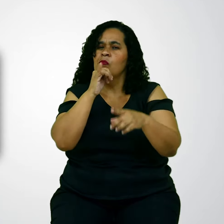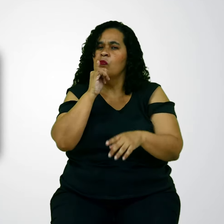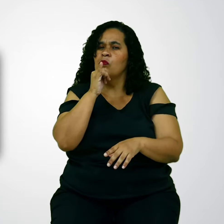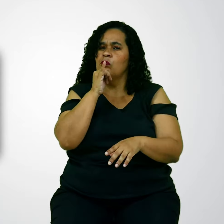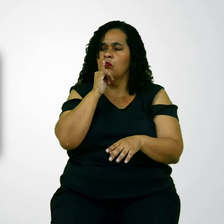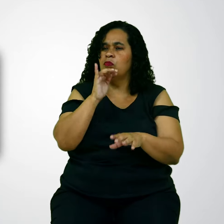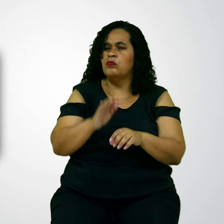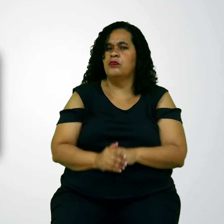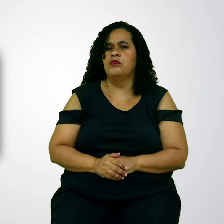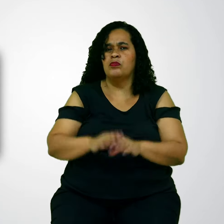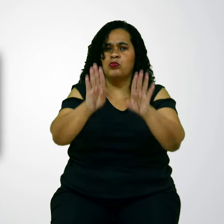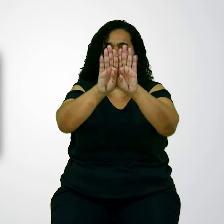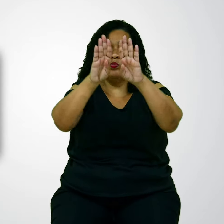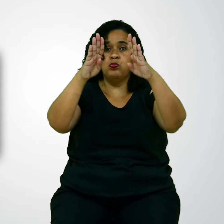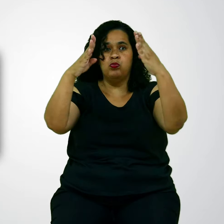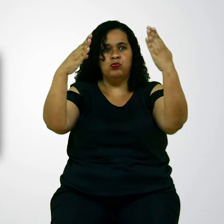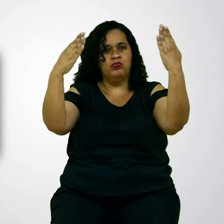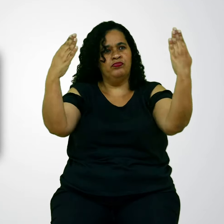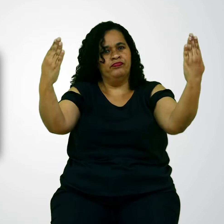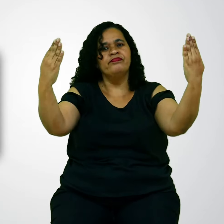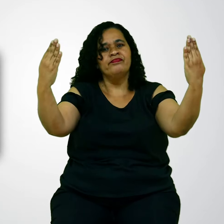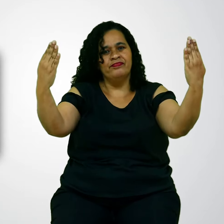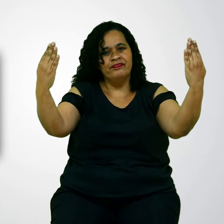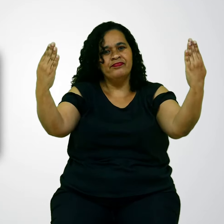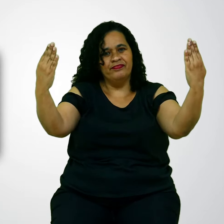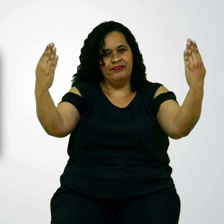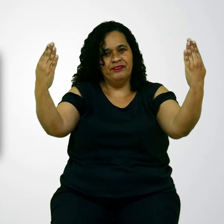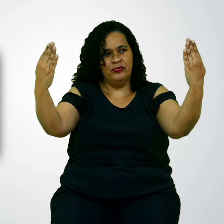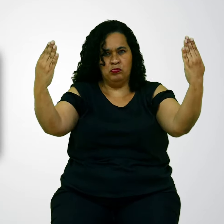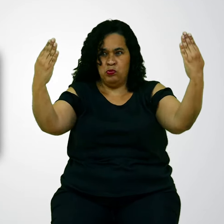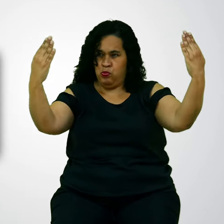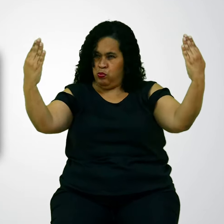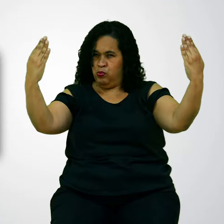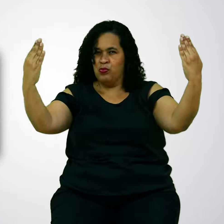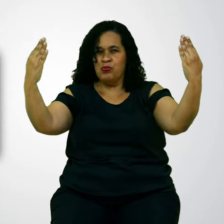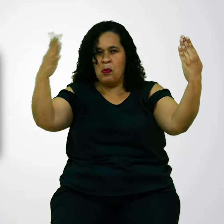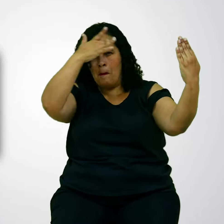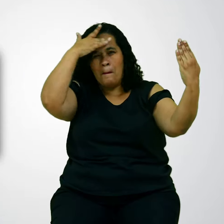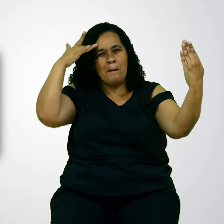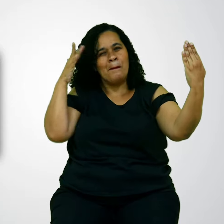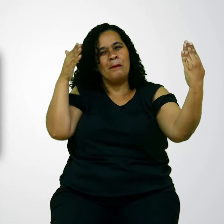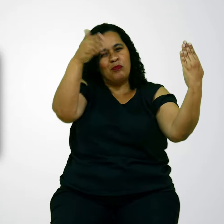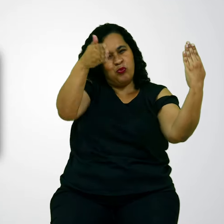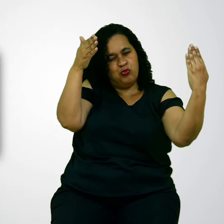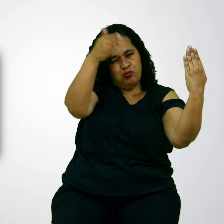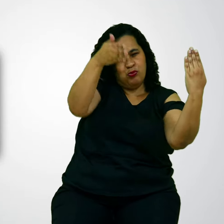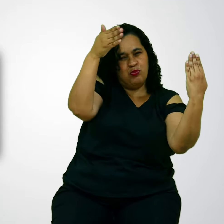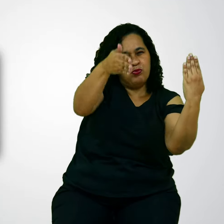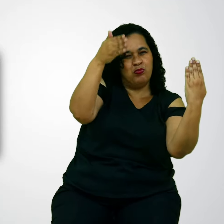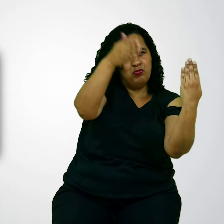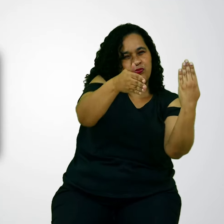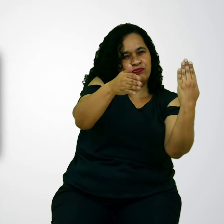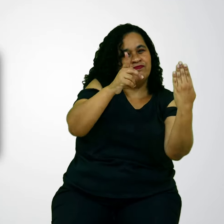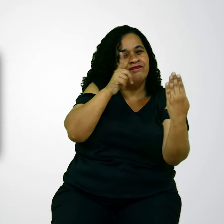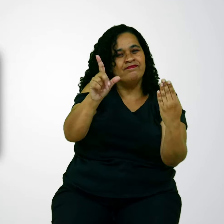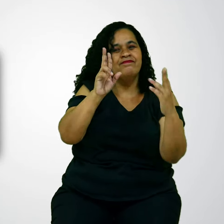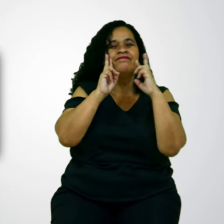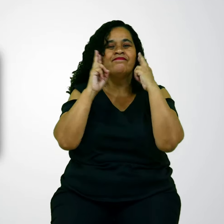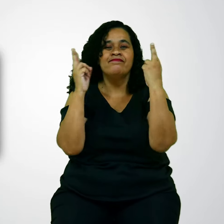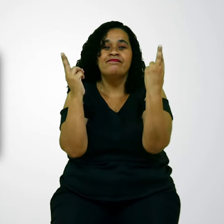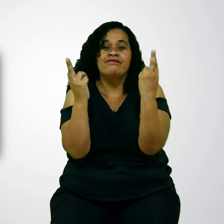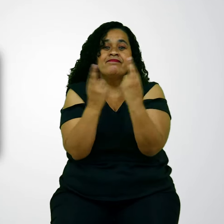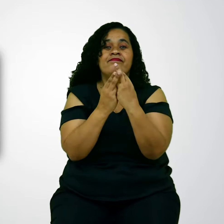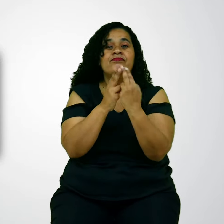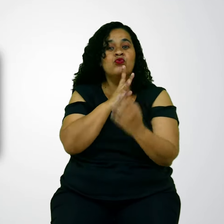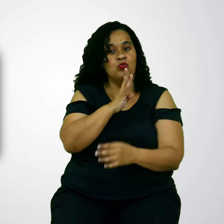tanto escancarar as portas para que as pessoas elas conheçam o reino, como a gente pode trancar as portas. E esse